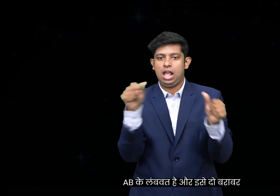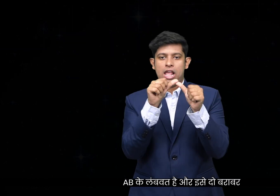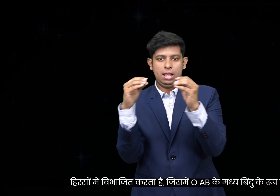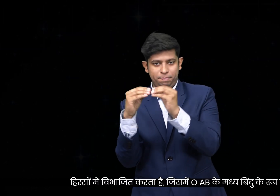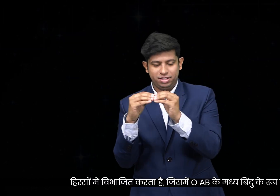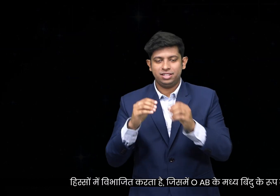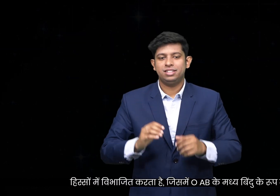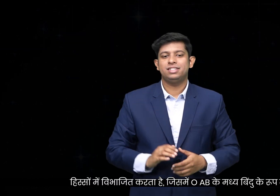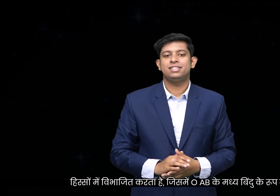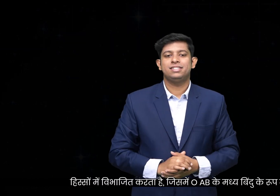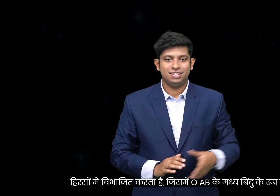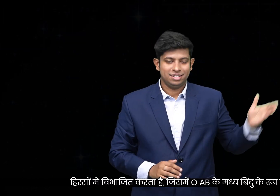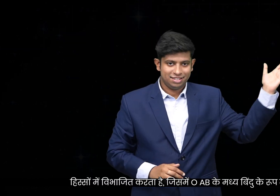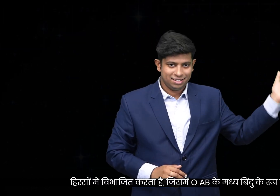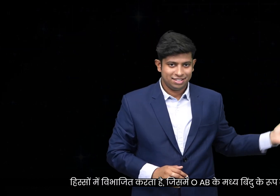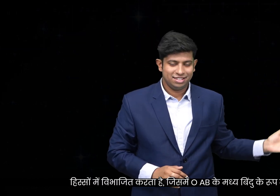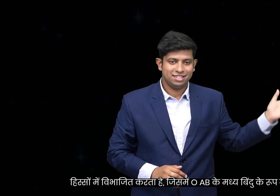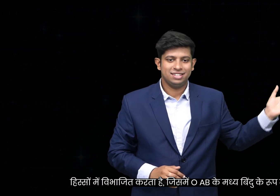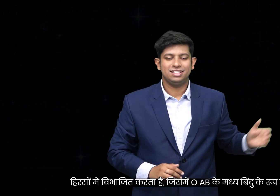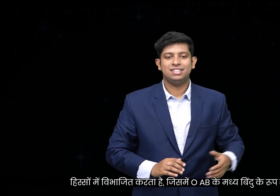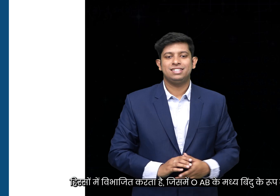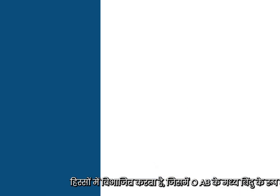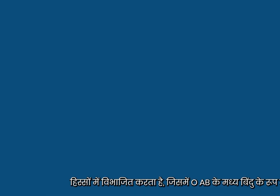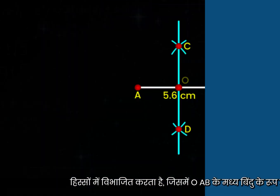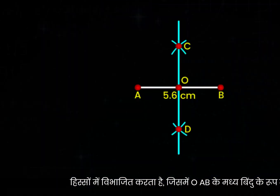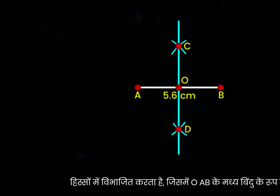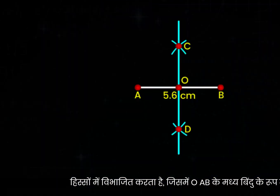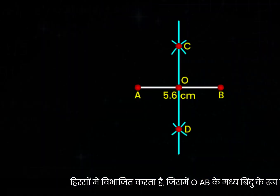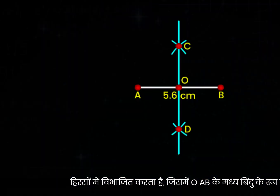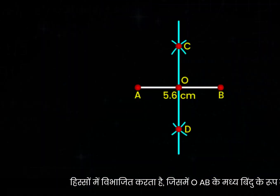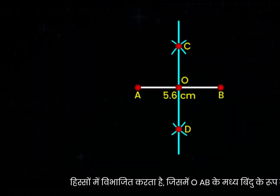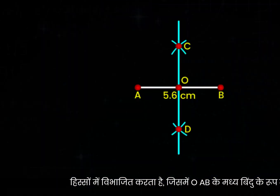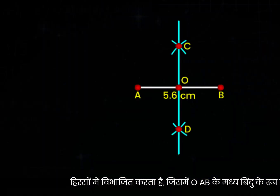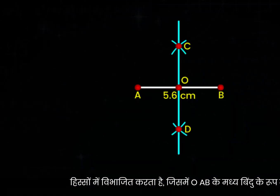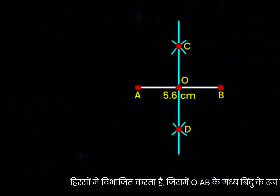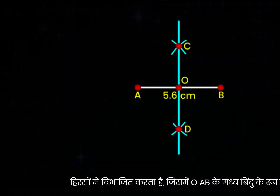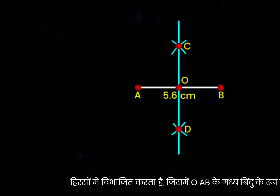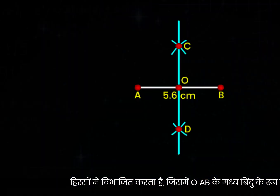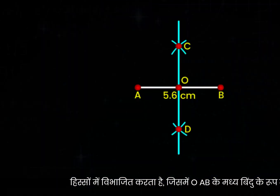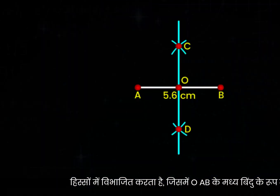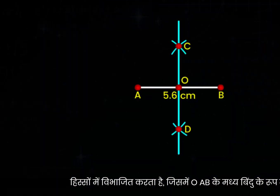बराबर हिस्सों में विभाजित करता है, जिसमें O AB के मध्य बिंदु के रूप में है।